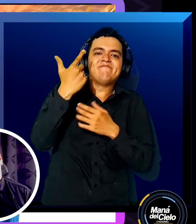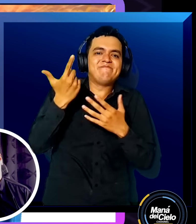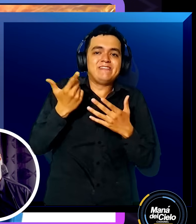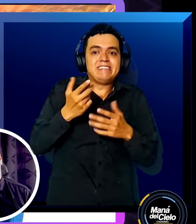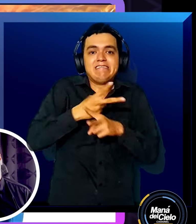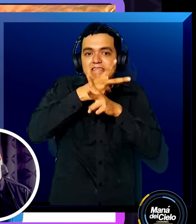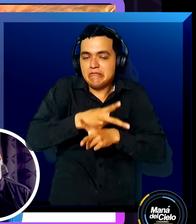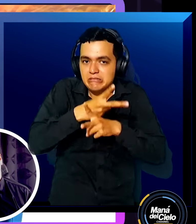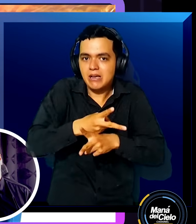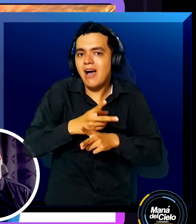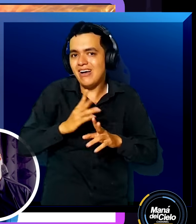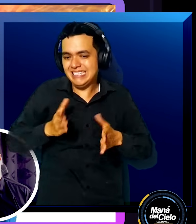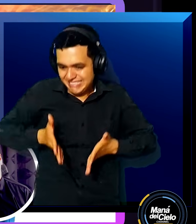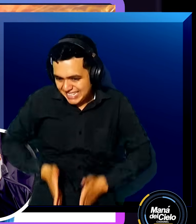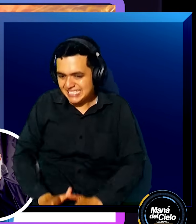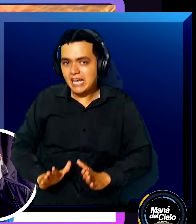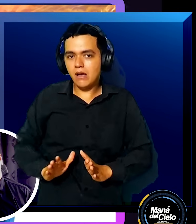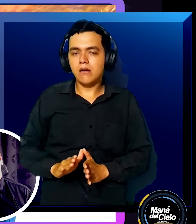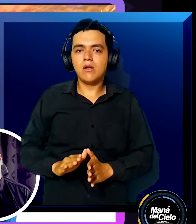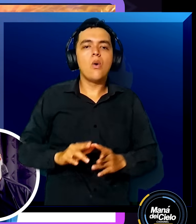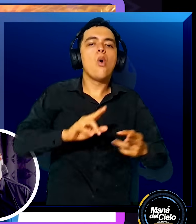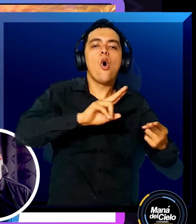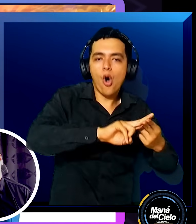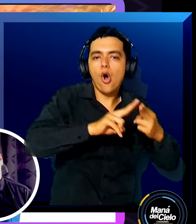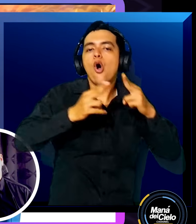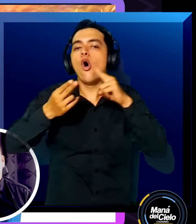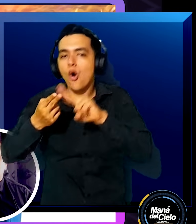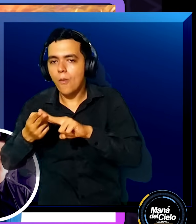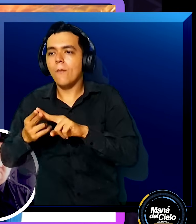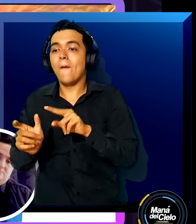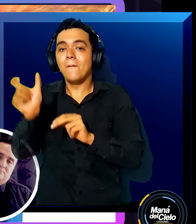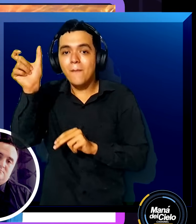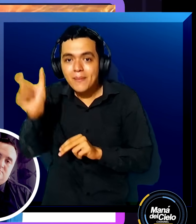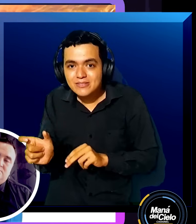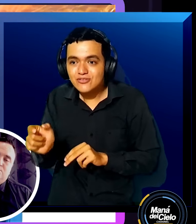oportunidad, nos dio muchas bendiciones.